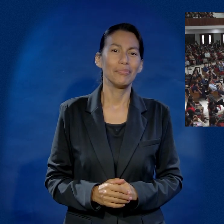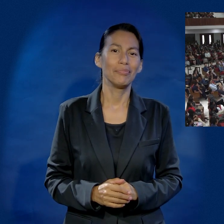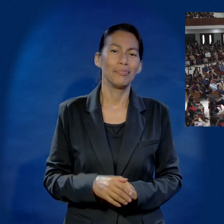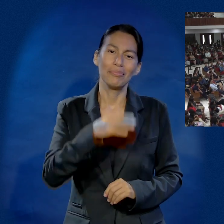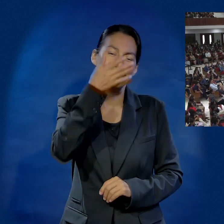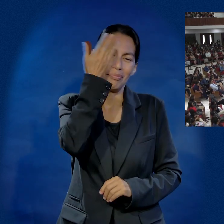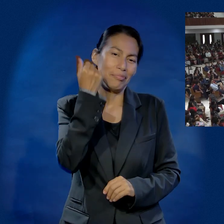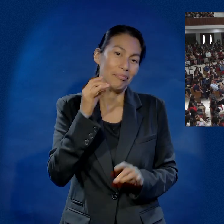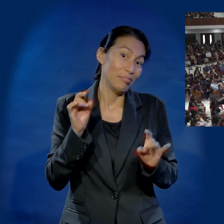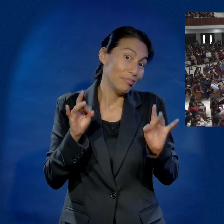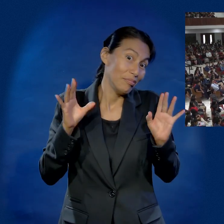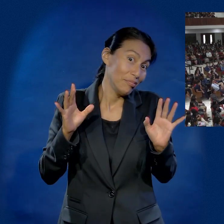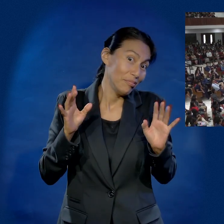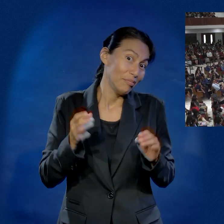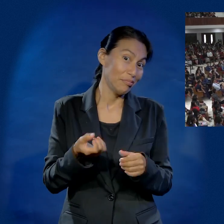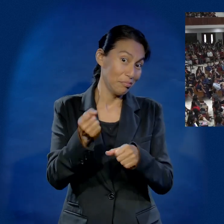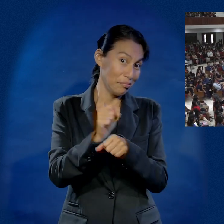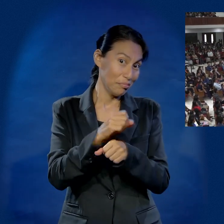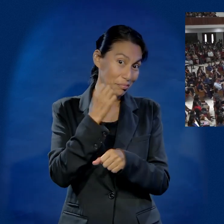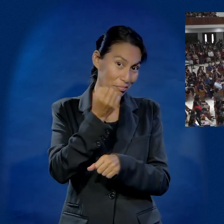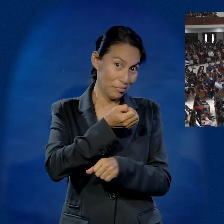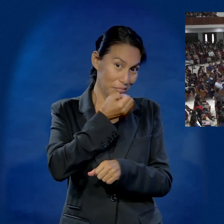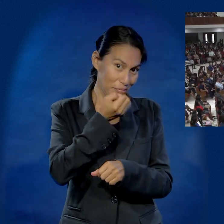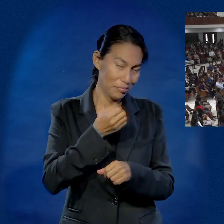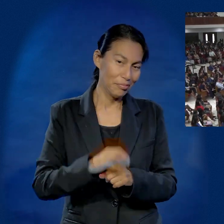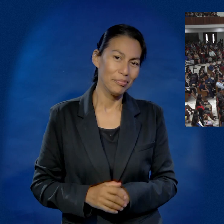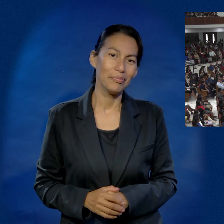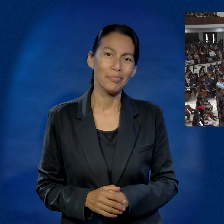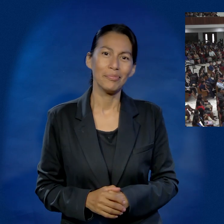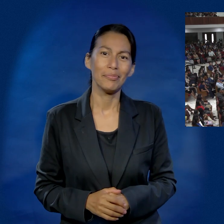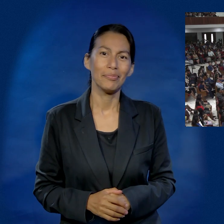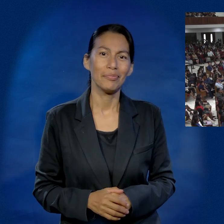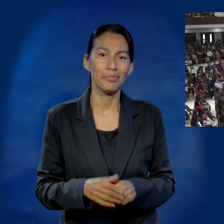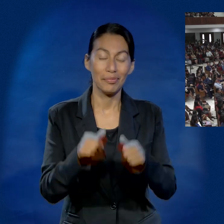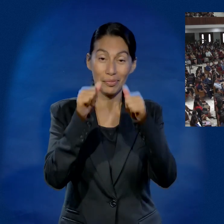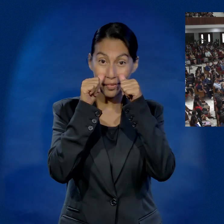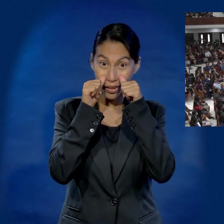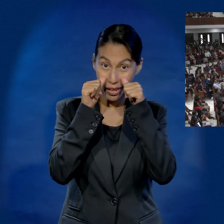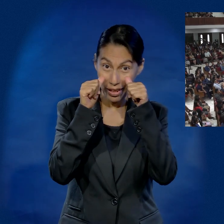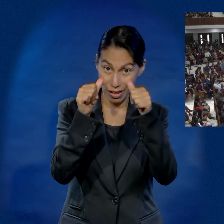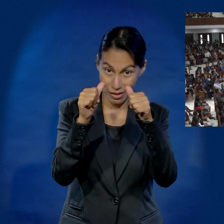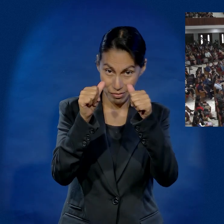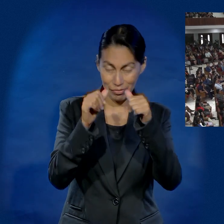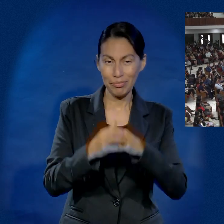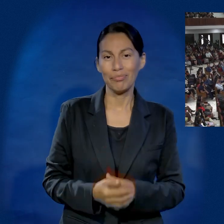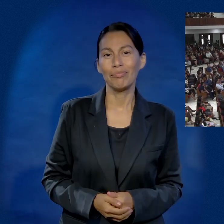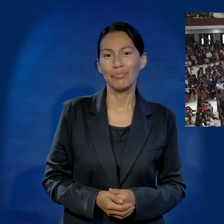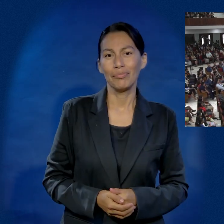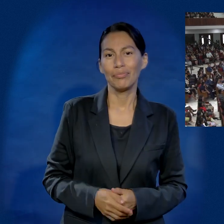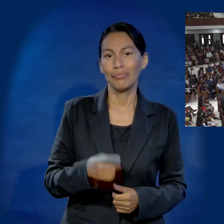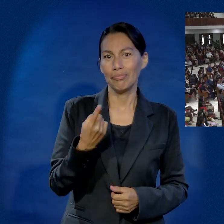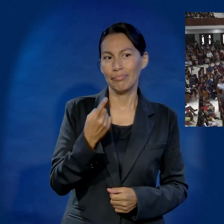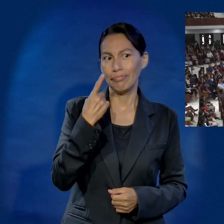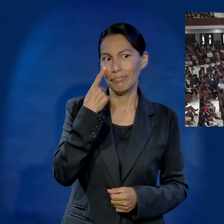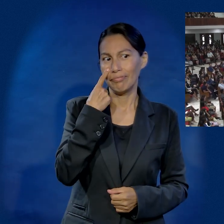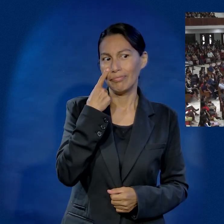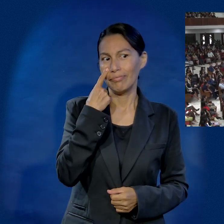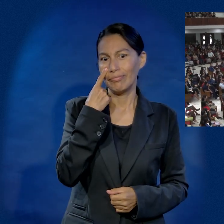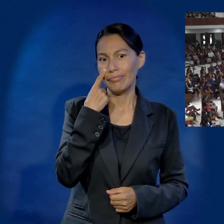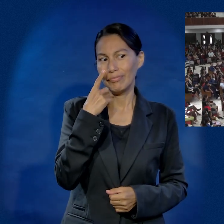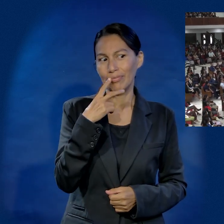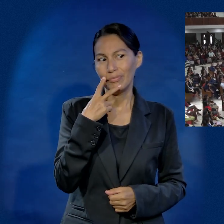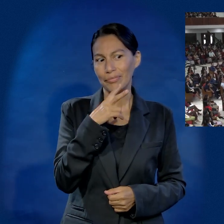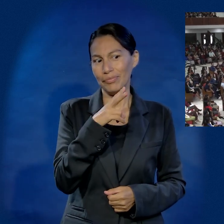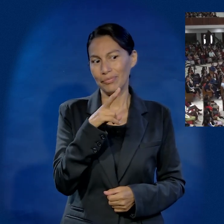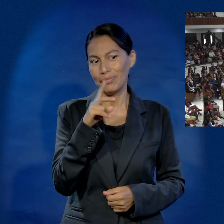en el campus estos días. Uno nunca sabe lo que puede pasar en una semana de oración. Ojo, pestaña y ceja, mucha oreja,